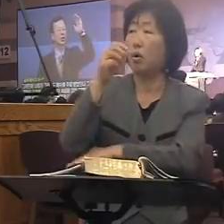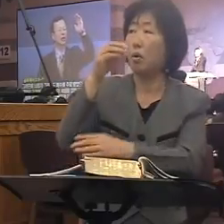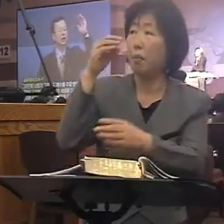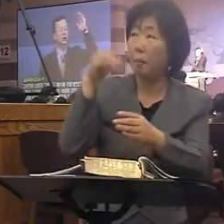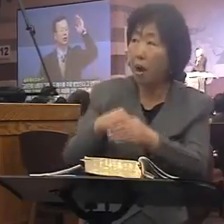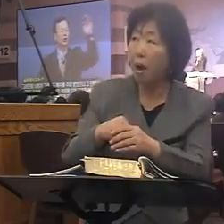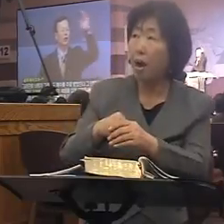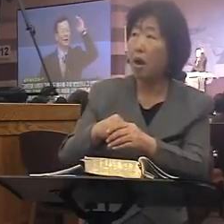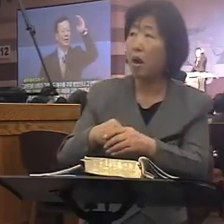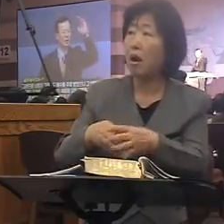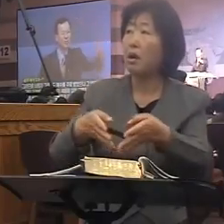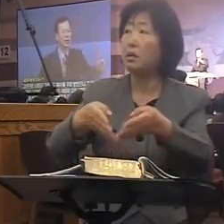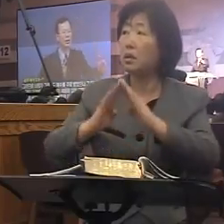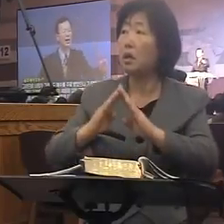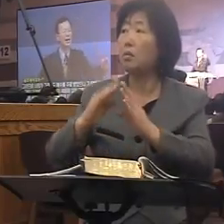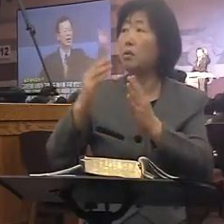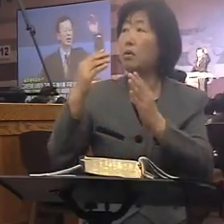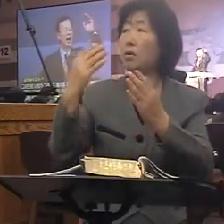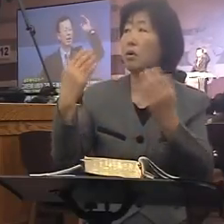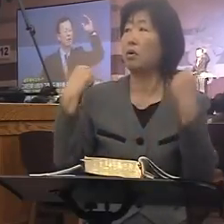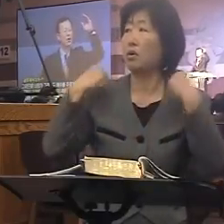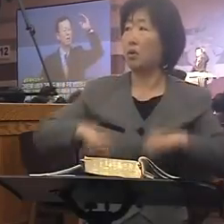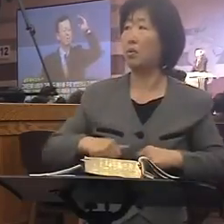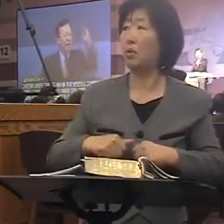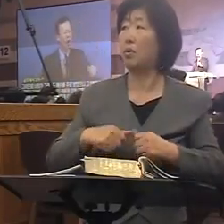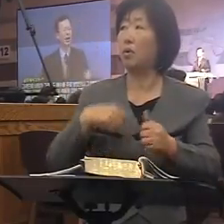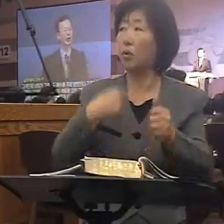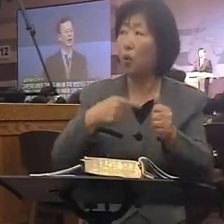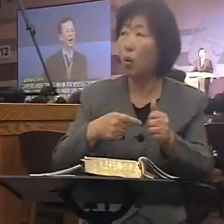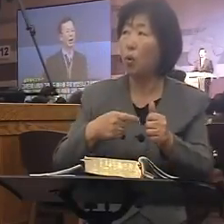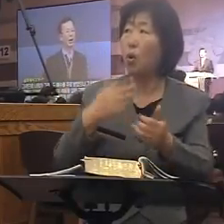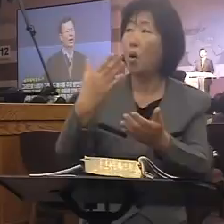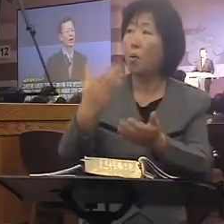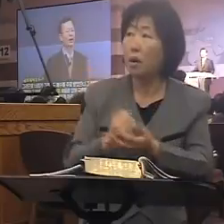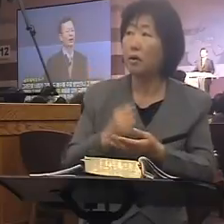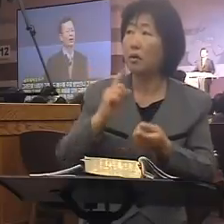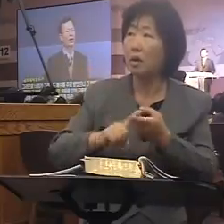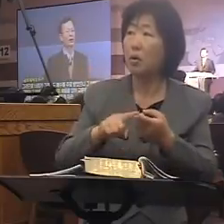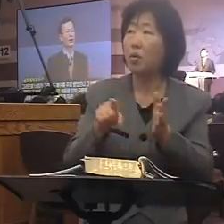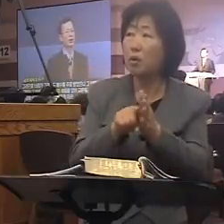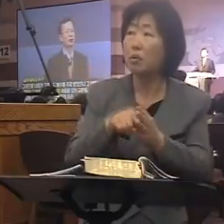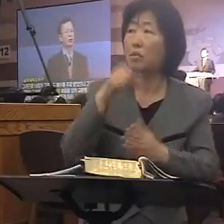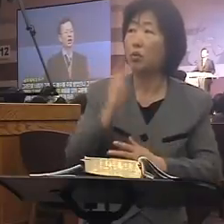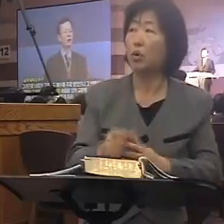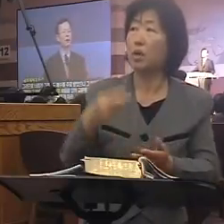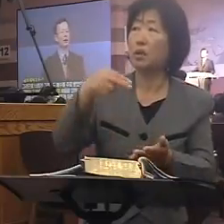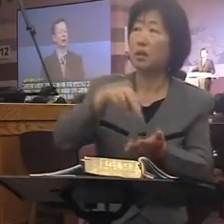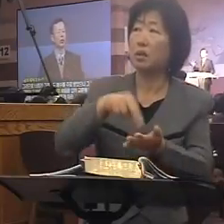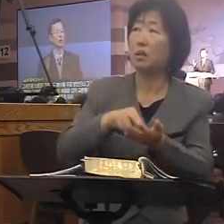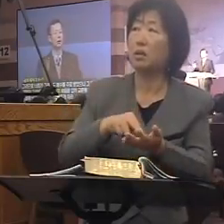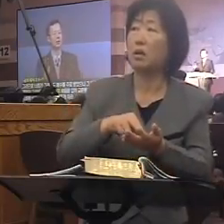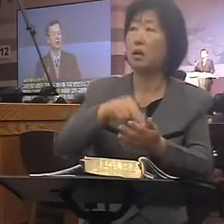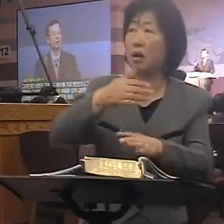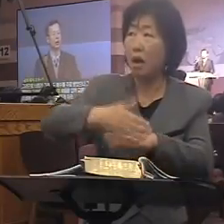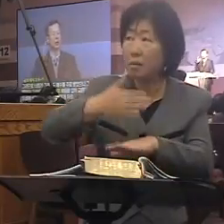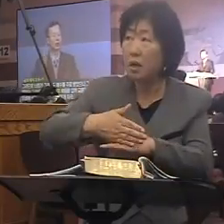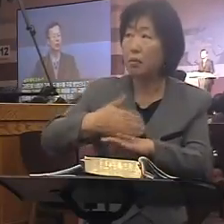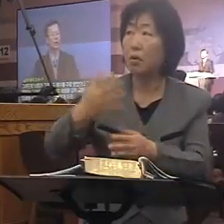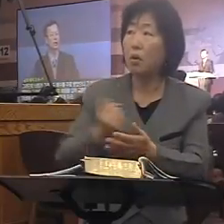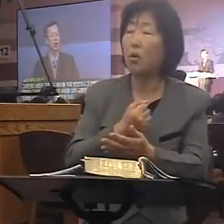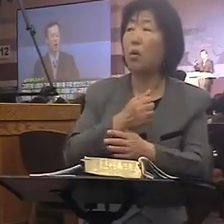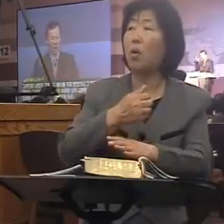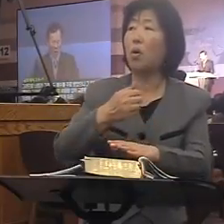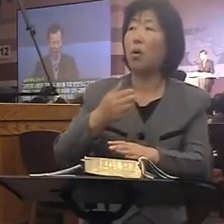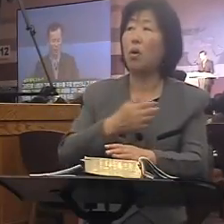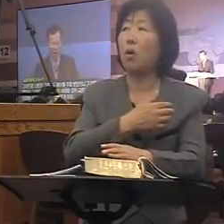너희가 그리스도 예수를 주로 받았으면 이제 그 안에 뿌리를 박아야 된다. 그래서 그 세움을 받아 교훈을 받은 대로 믿음에